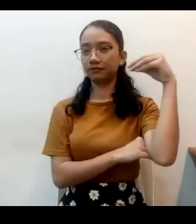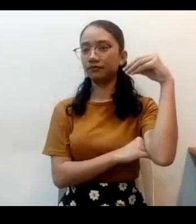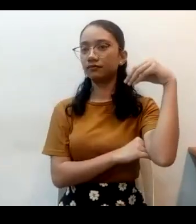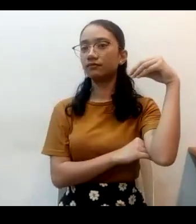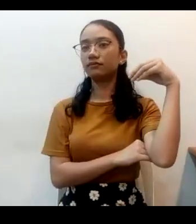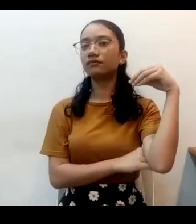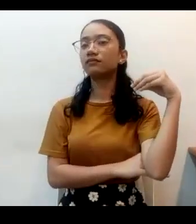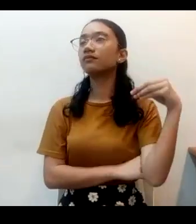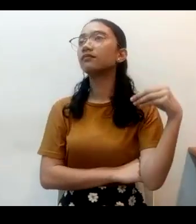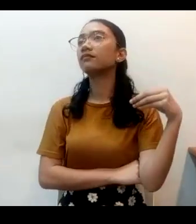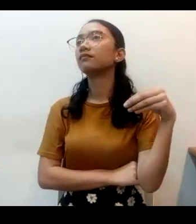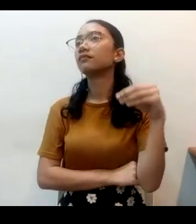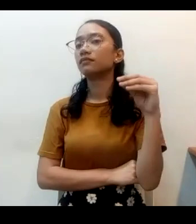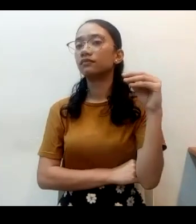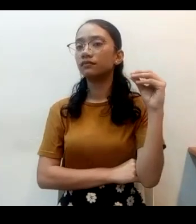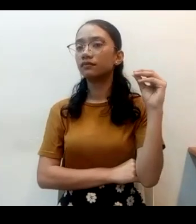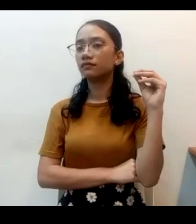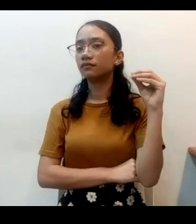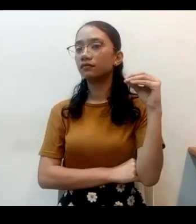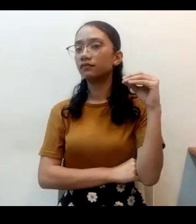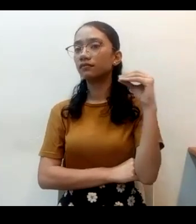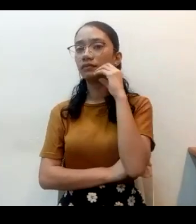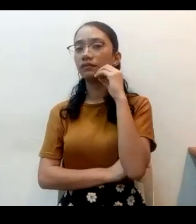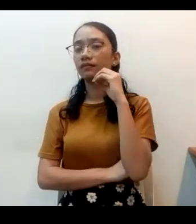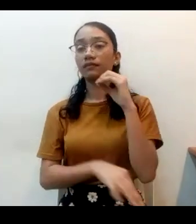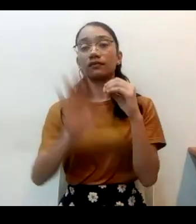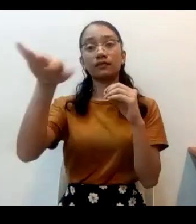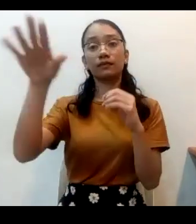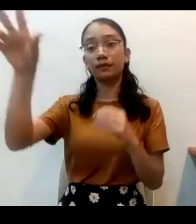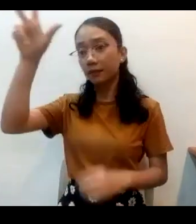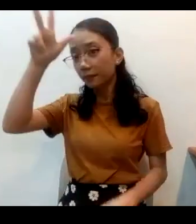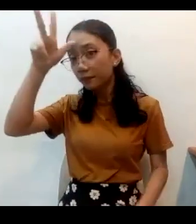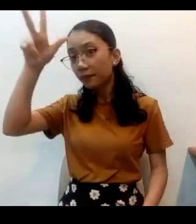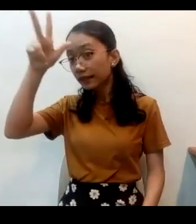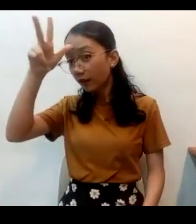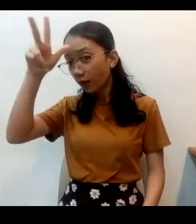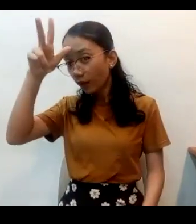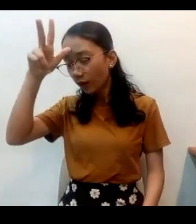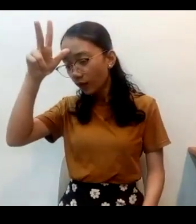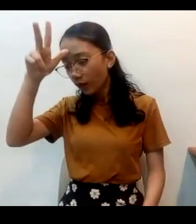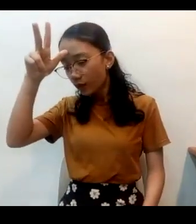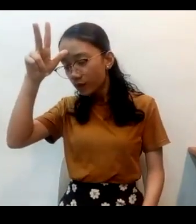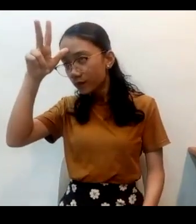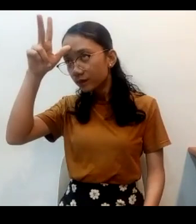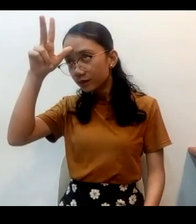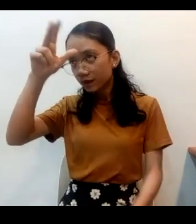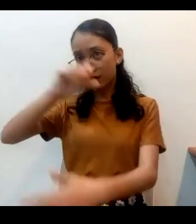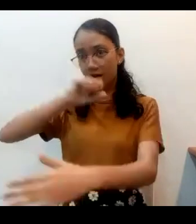gaya ng ina. So, usually the mano, when it gives us a birth,